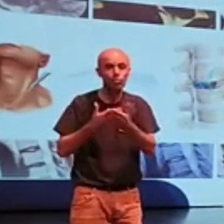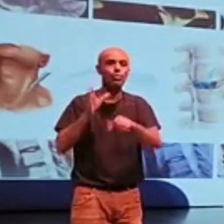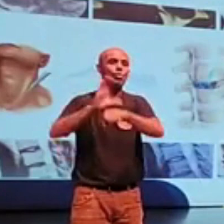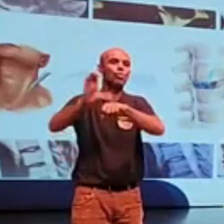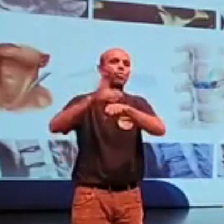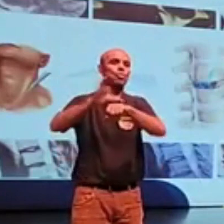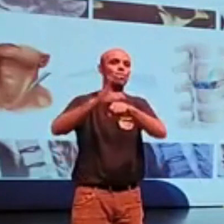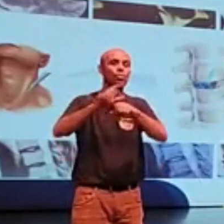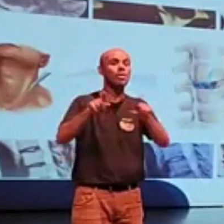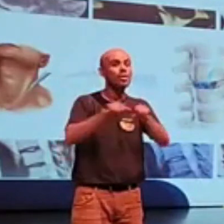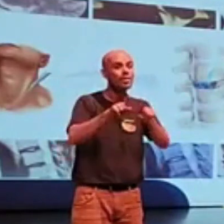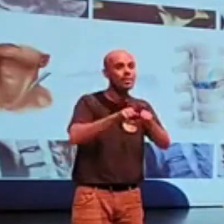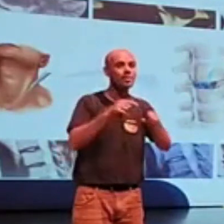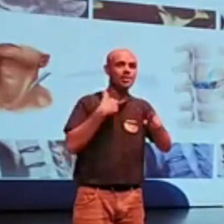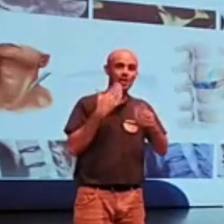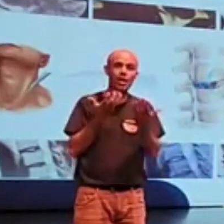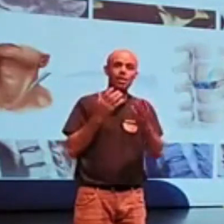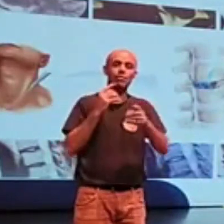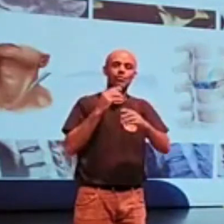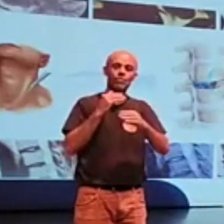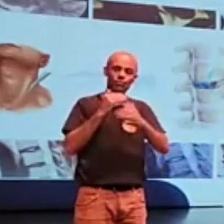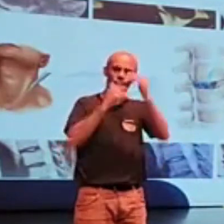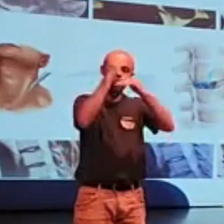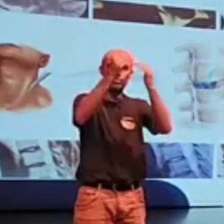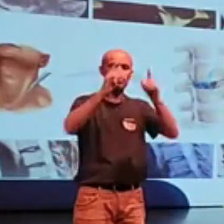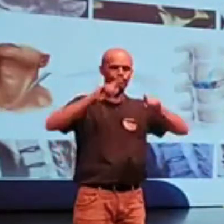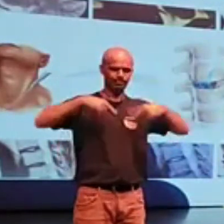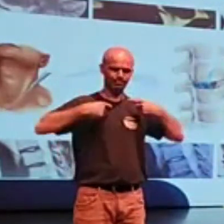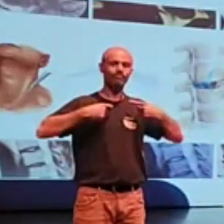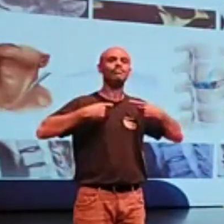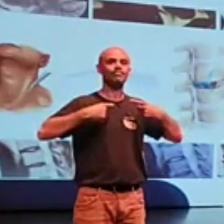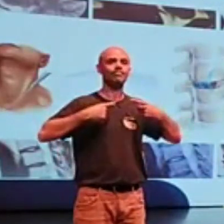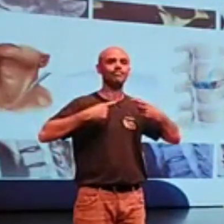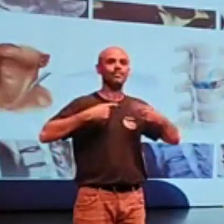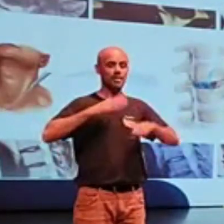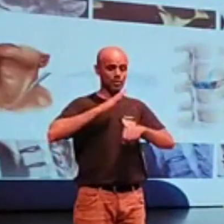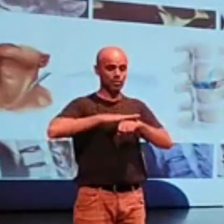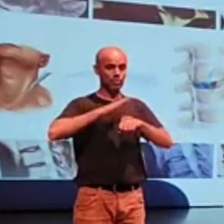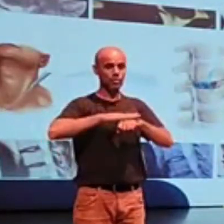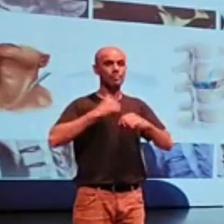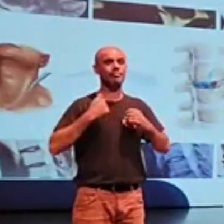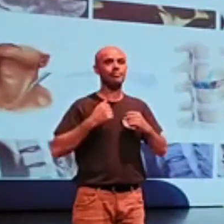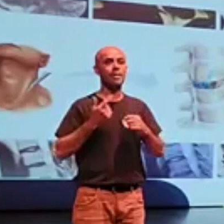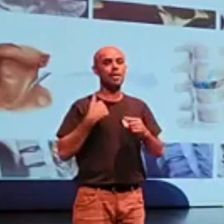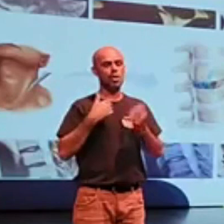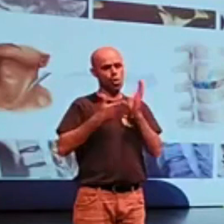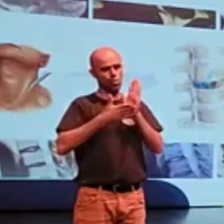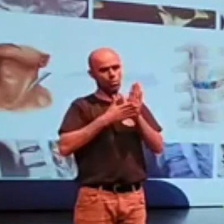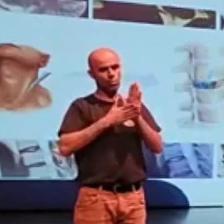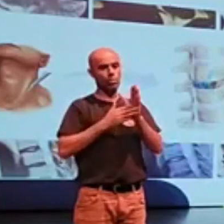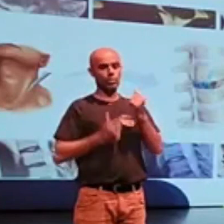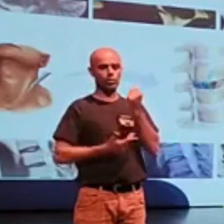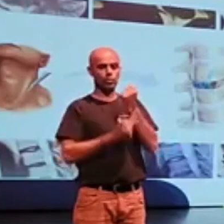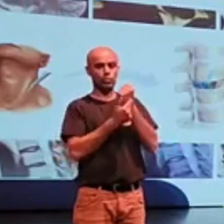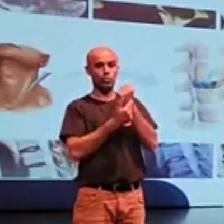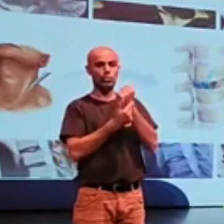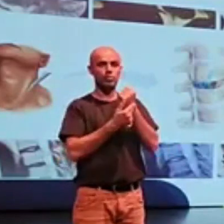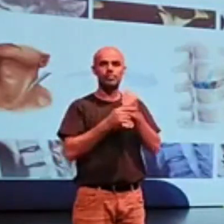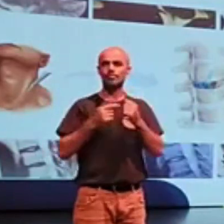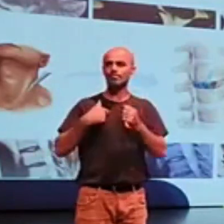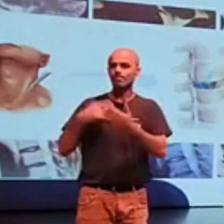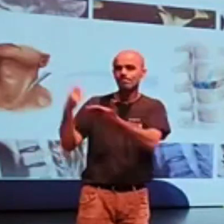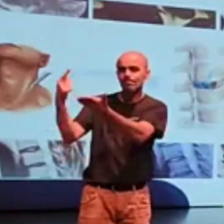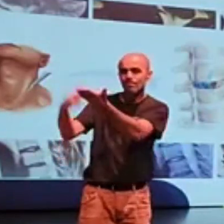mas eu tento sempre estar evoluindo e me desafiando. E isso também faz parte. Quando eu proponho uma cirurgia daquela, é com consentimento